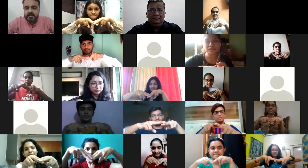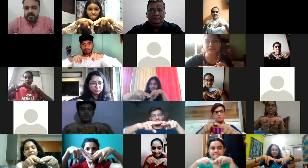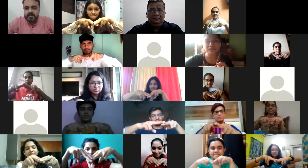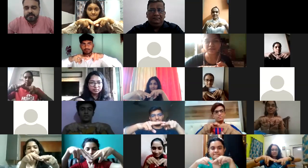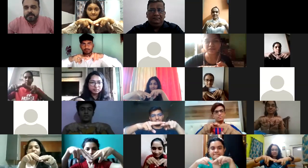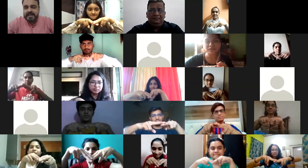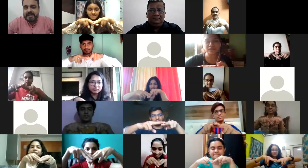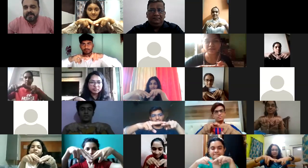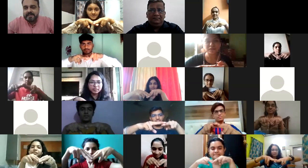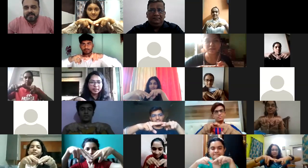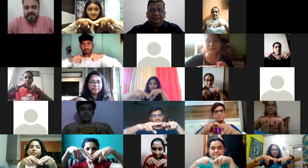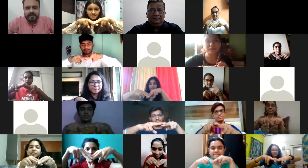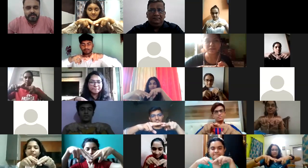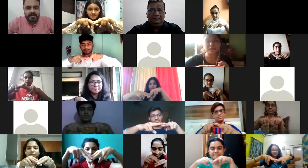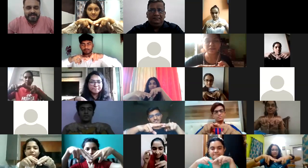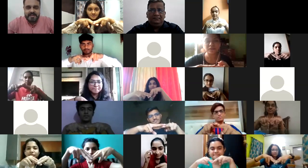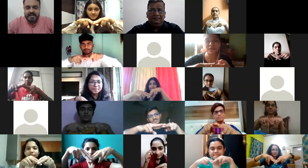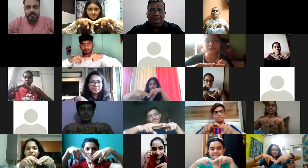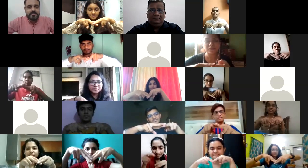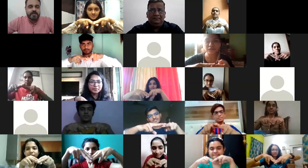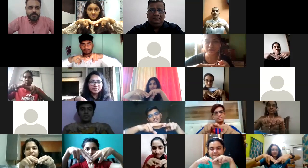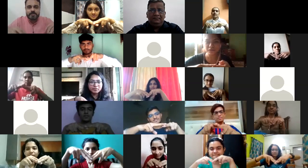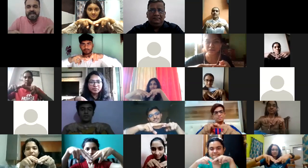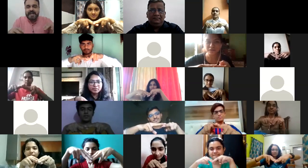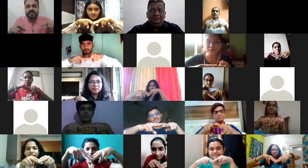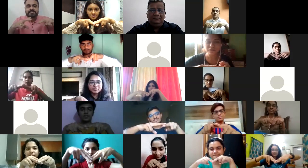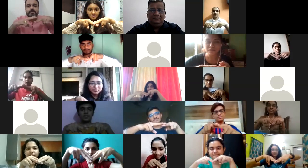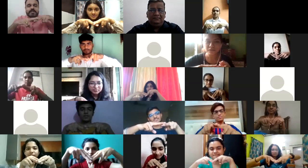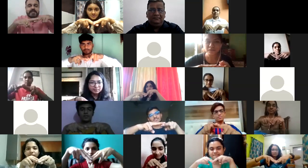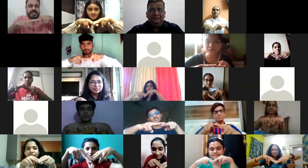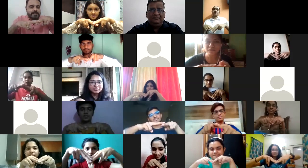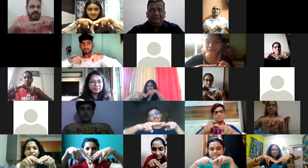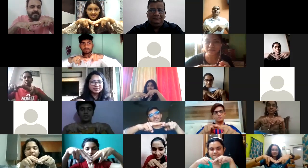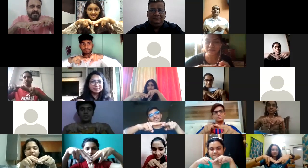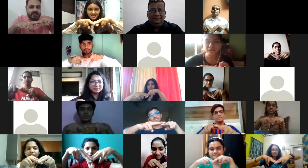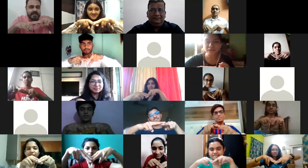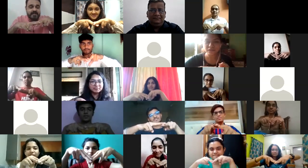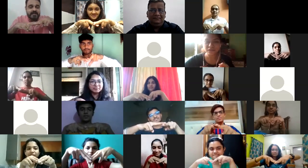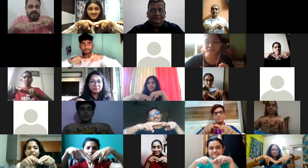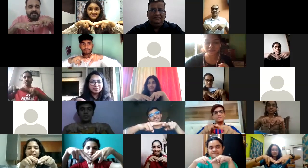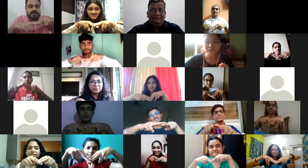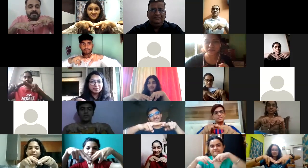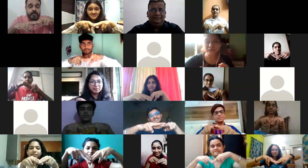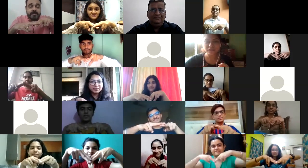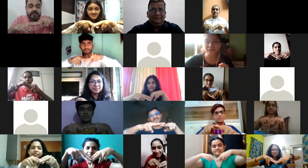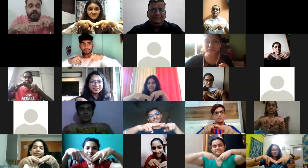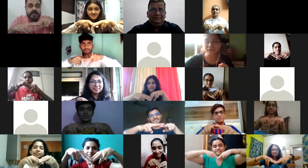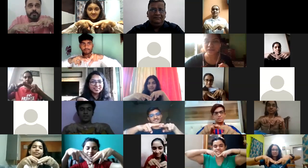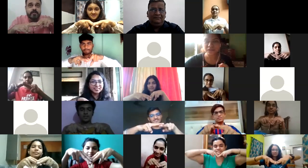It may be little exerting because we are not used to sign language. बहुत देर तक ऐसे पकड़ के रखना है. It's quite painful, and you may want to